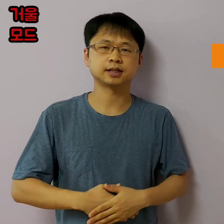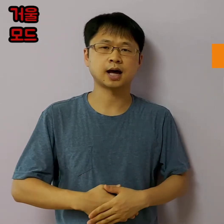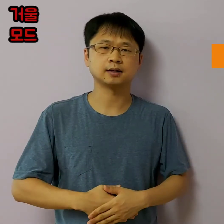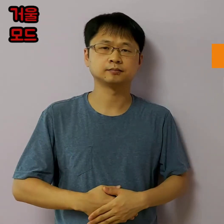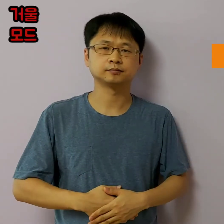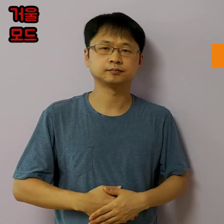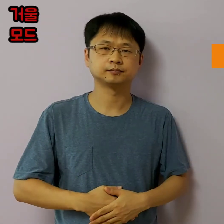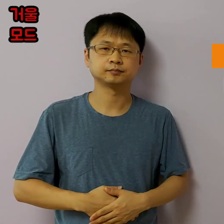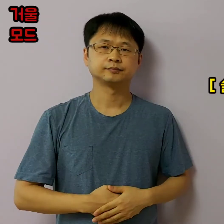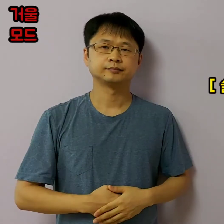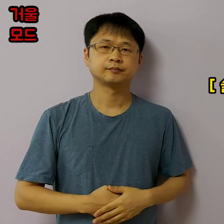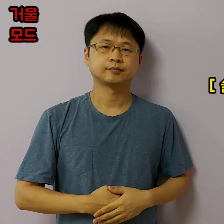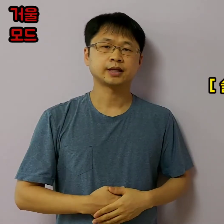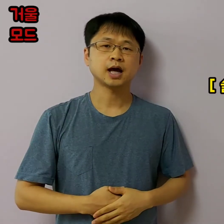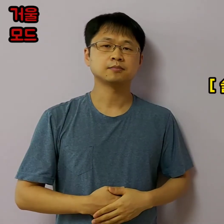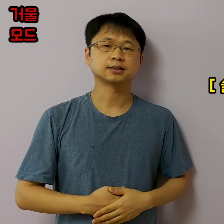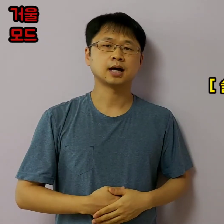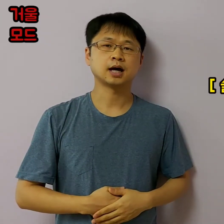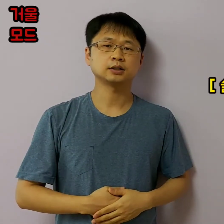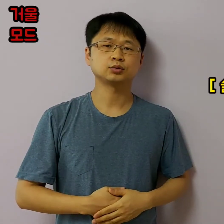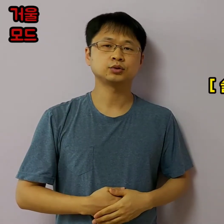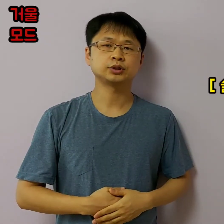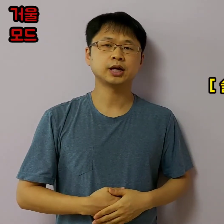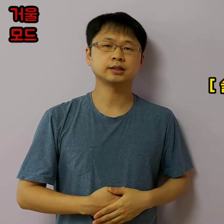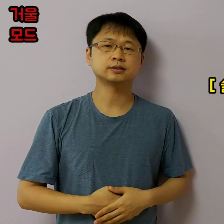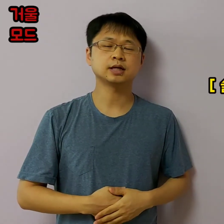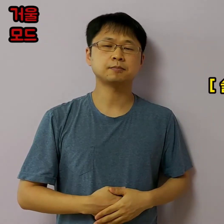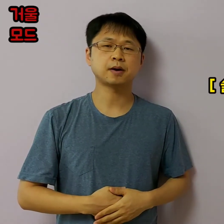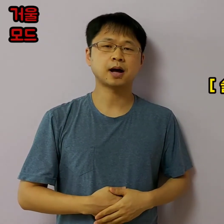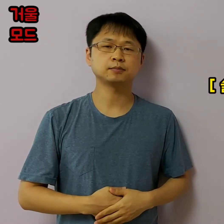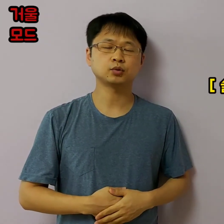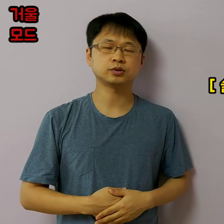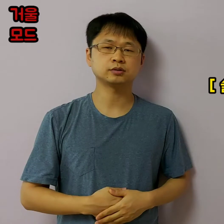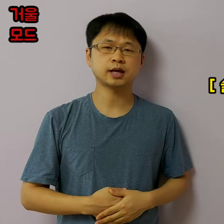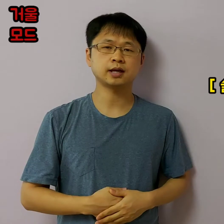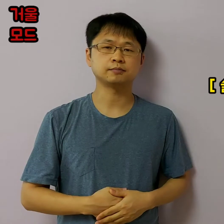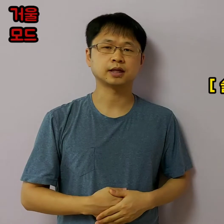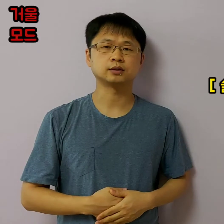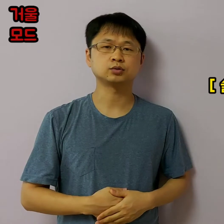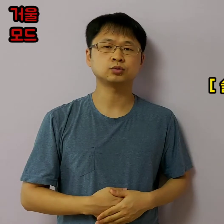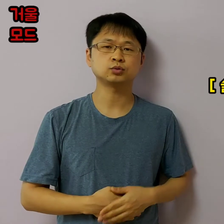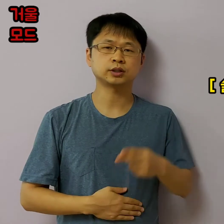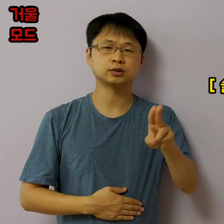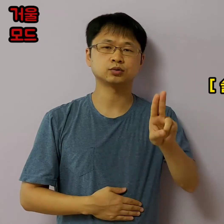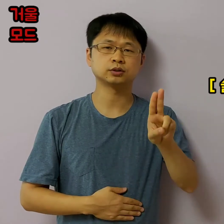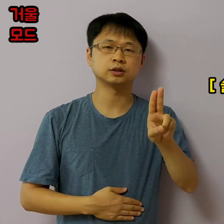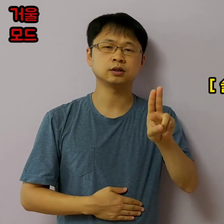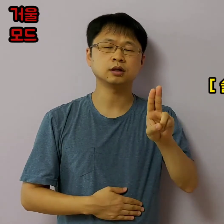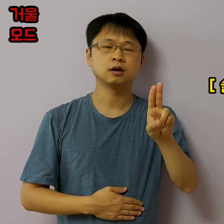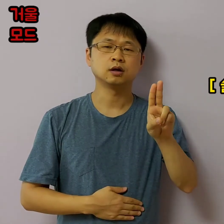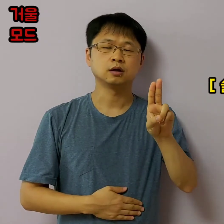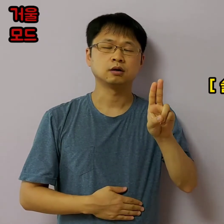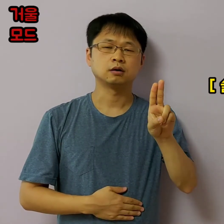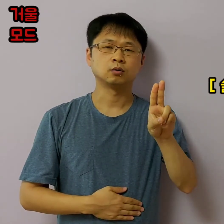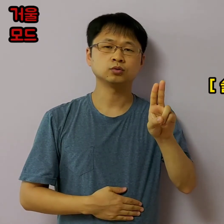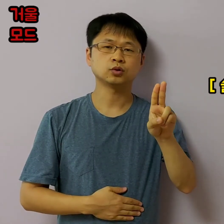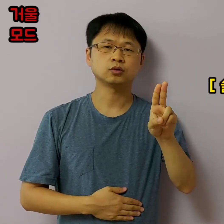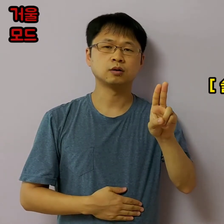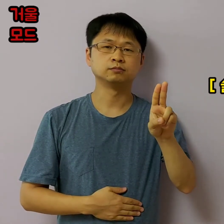표현하였습니다. 네, 다음 가사 술 취한 그날 밤 손등에입니다. 술이란 수어는 오른손